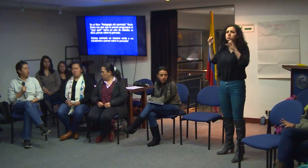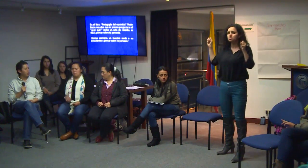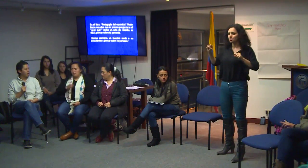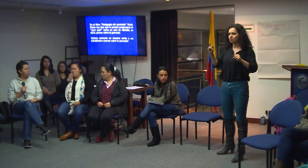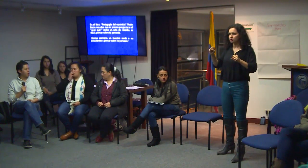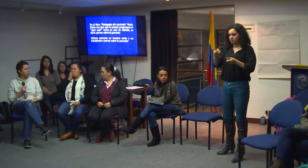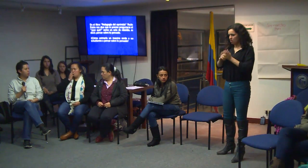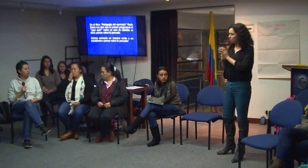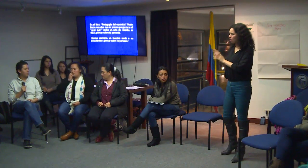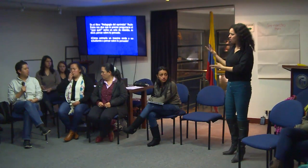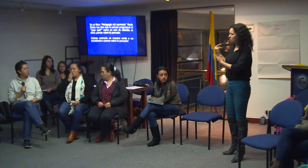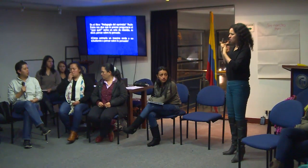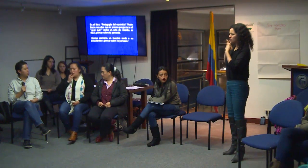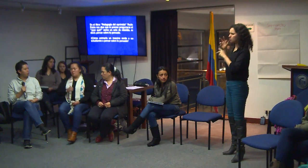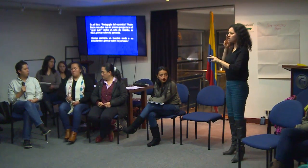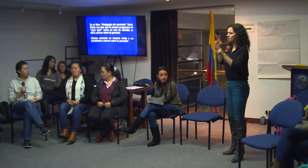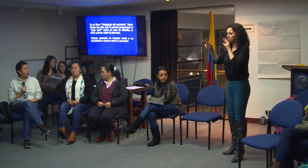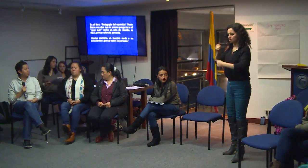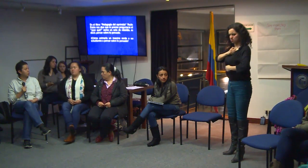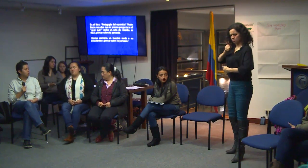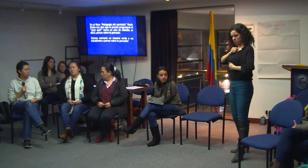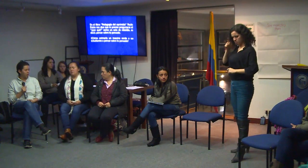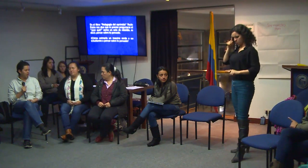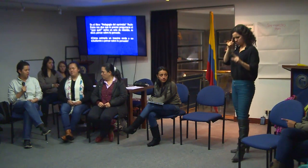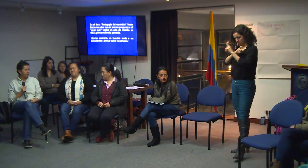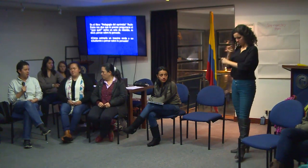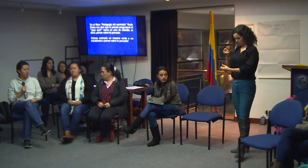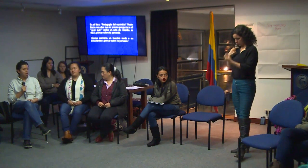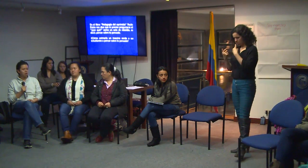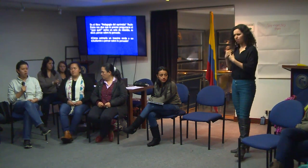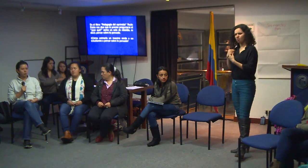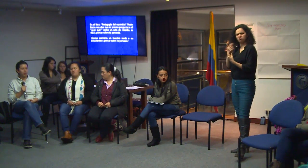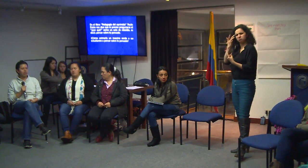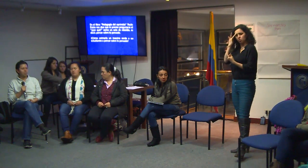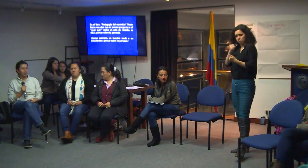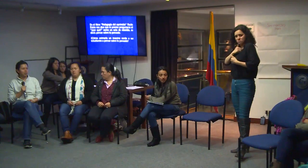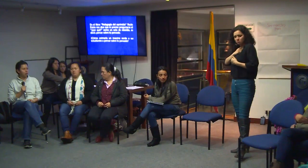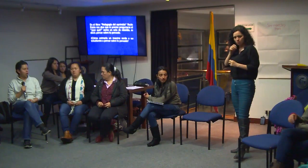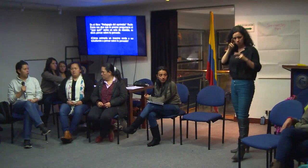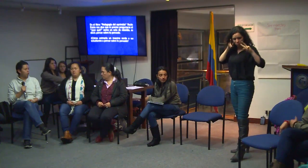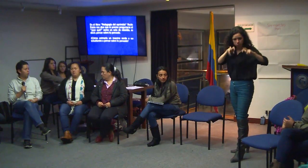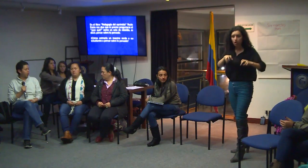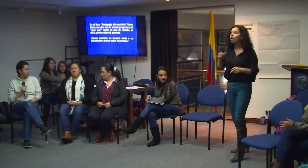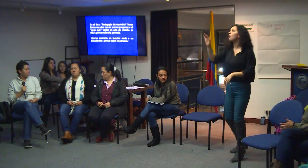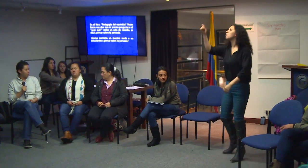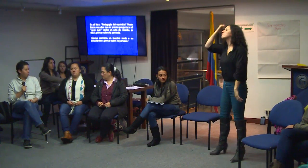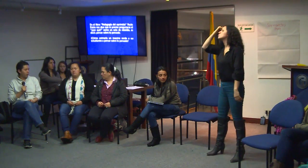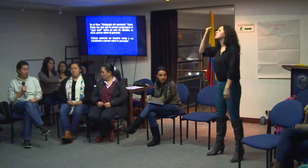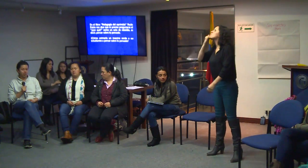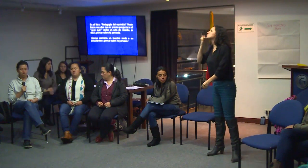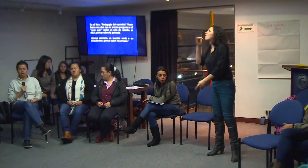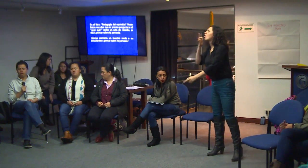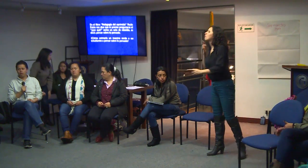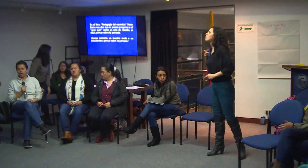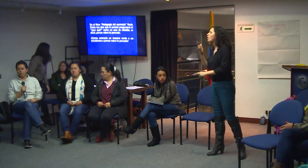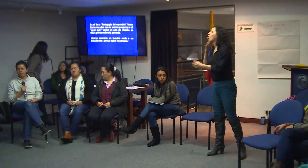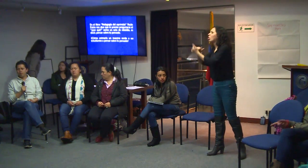mismo se genere preguntas, él mismo ayude a buscarse sus respuestas. No espere que el maestro le dé todo porque tampoco lo puede